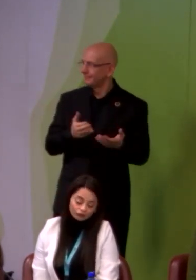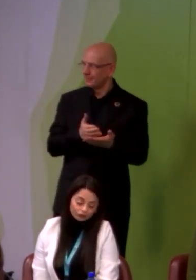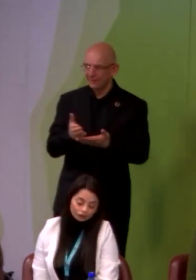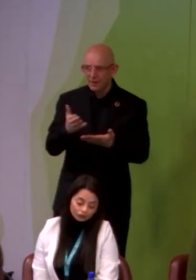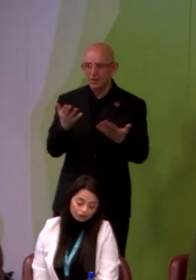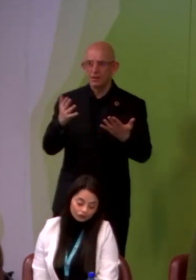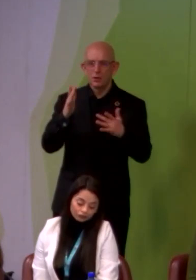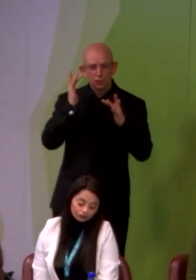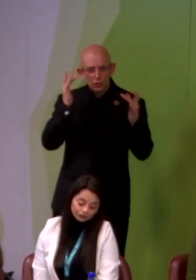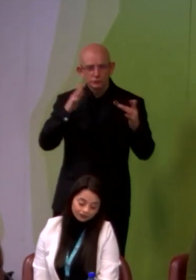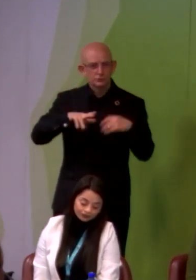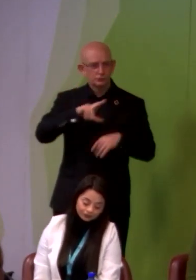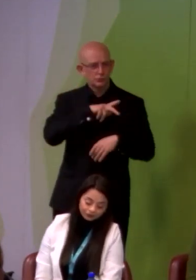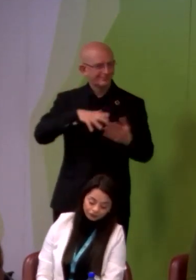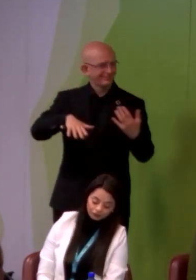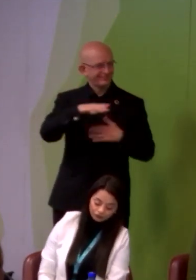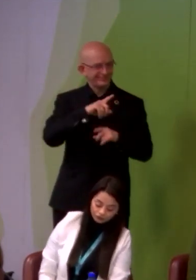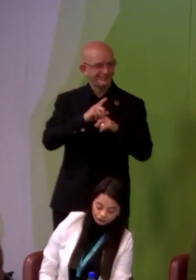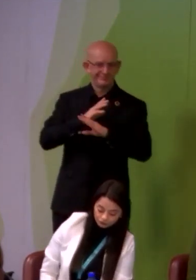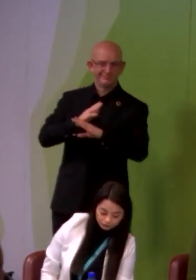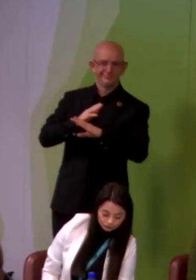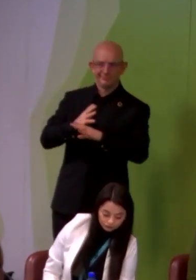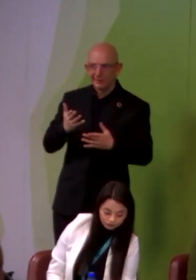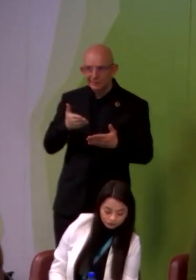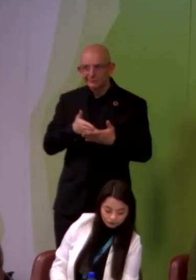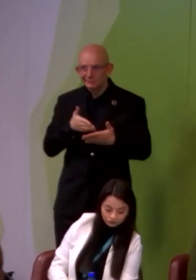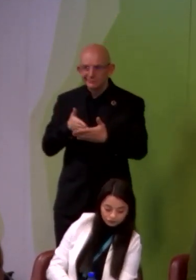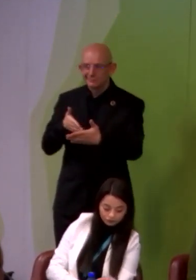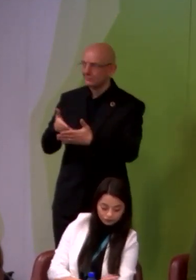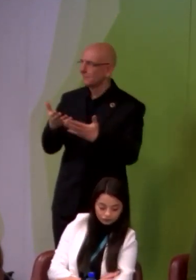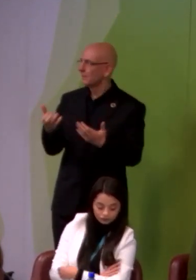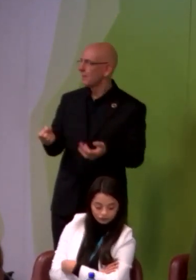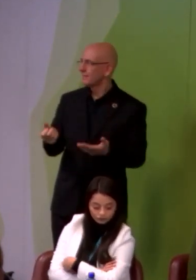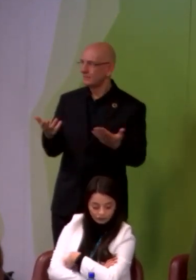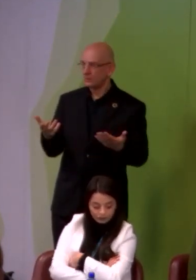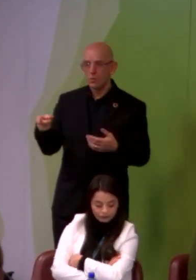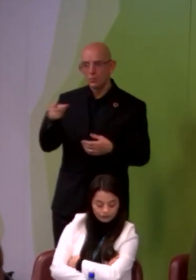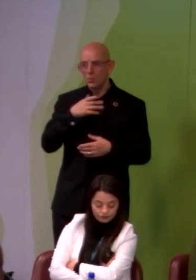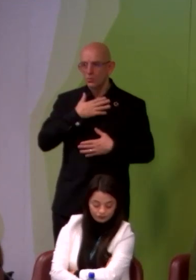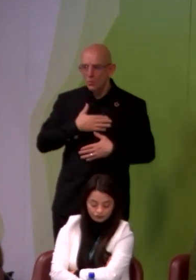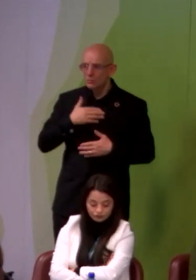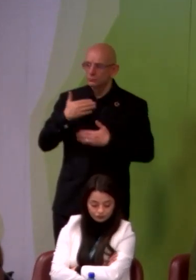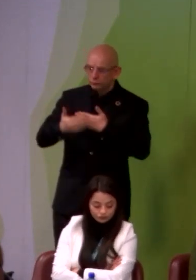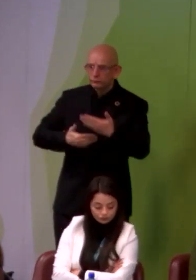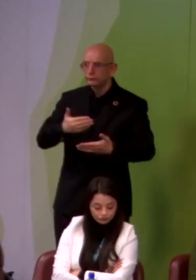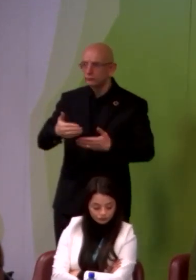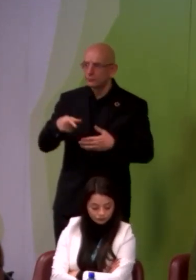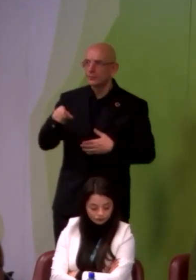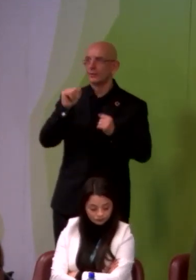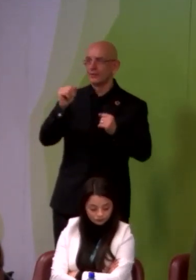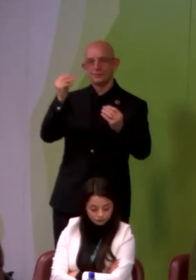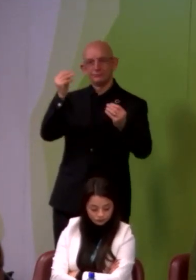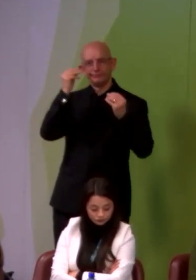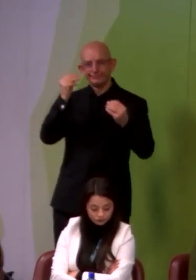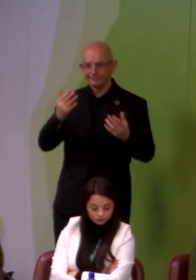constituent des barrières à l'accès à la scolarisation des enfants handicapés. Manque des outils